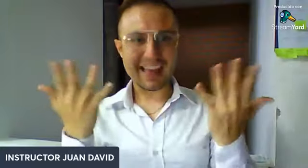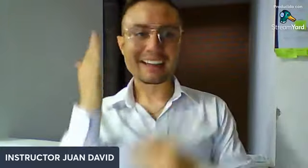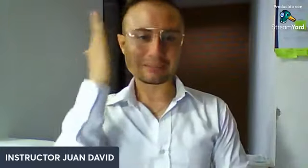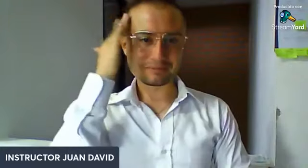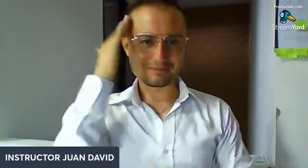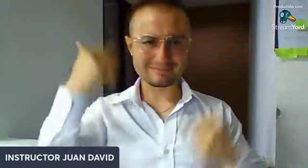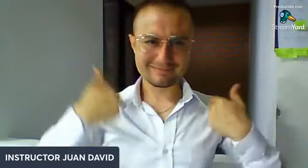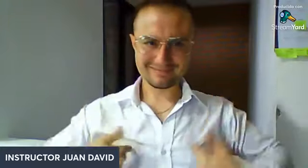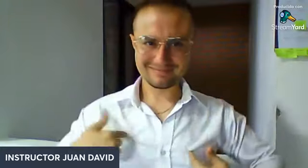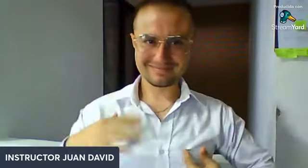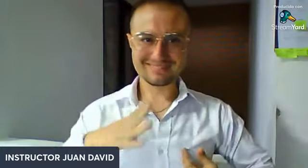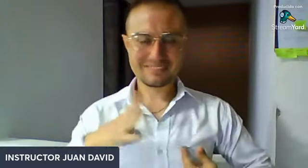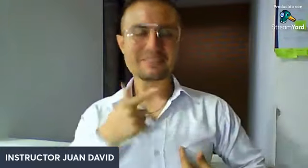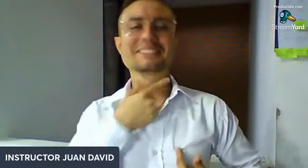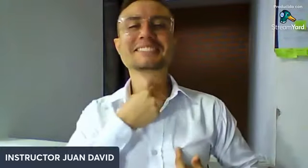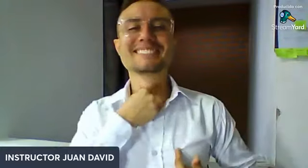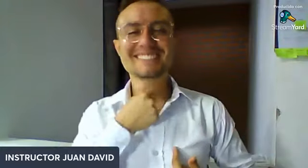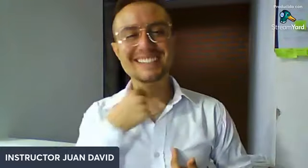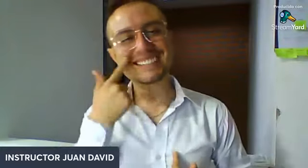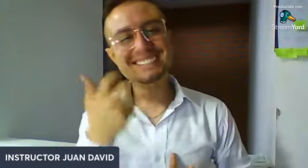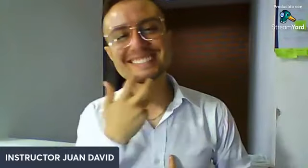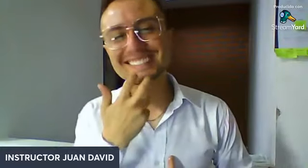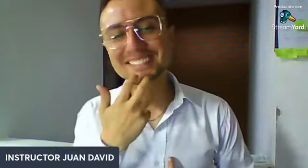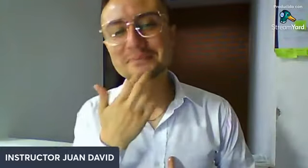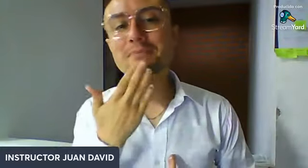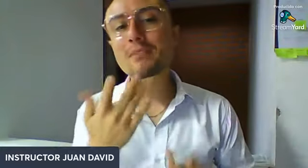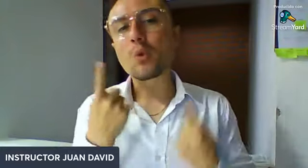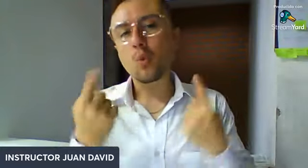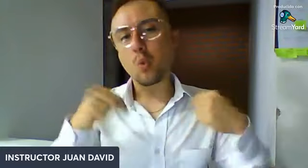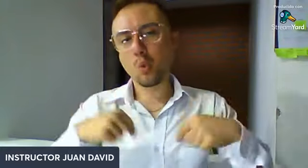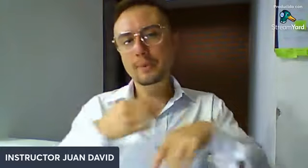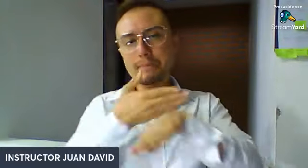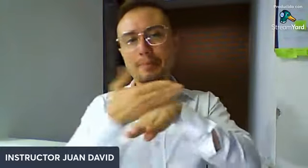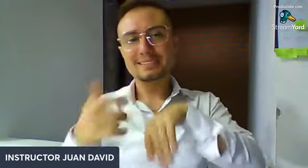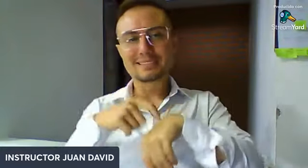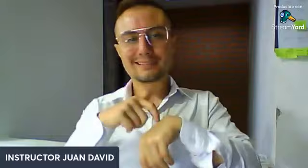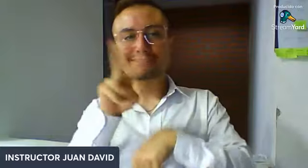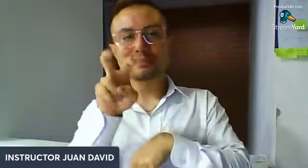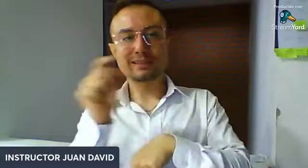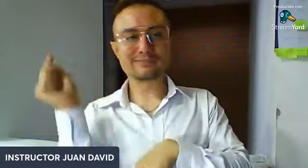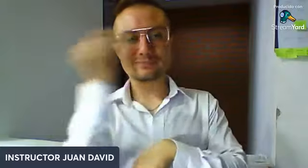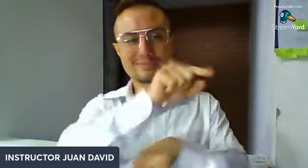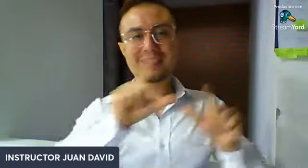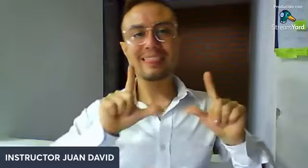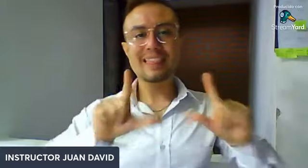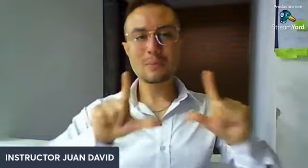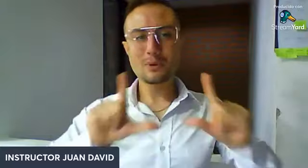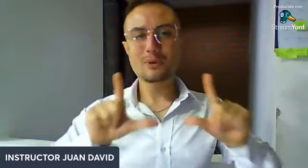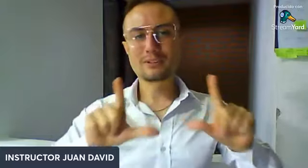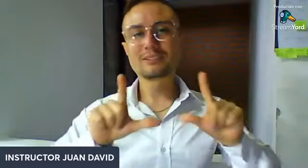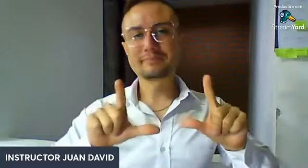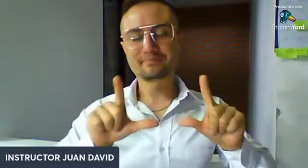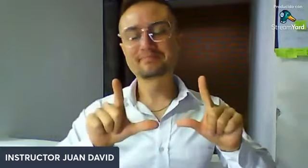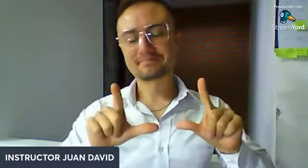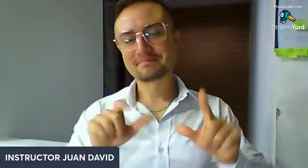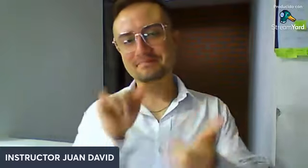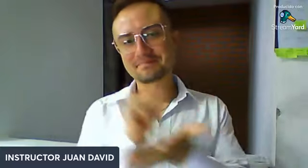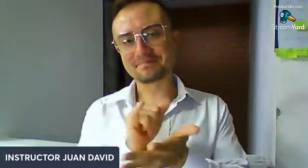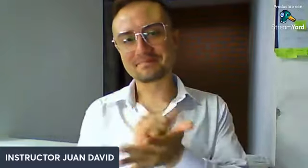Bosa me dice que tengo el estilo de los 80. Bueno, es chistoso porque me imagino que es por mi vestimenta del día de hoy. Bueno, es que yo